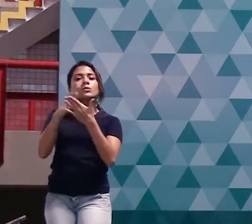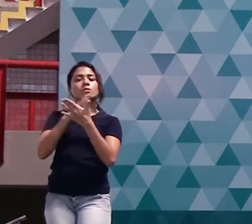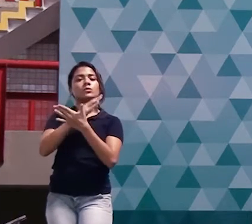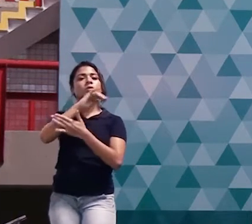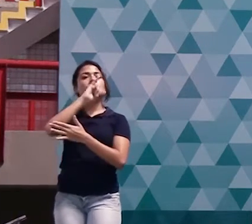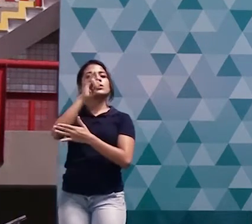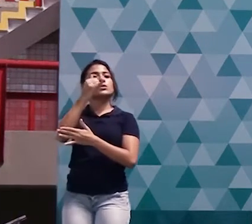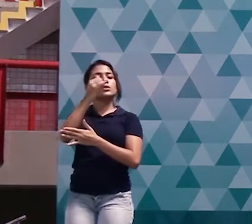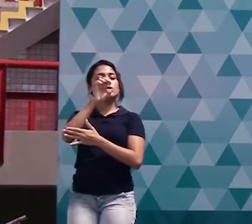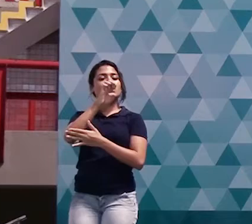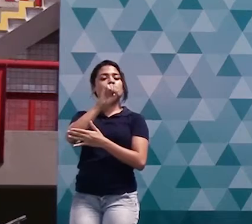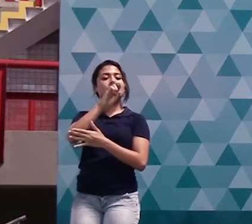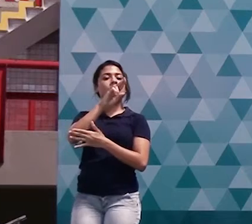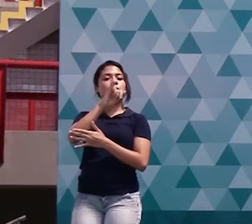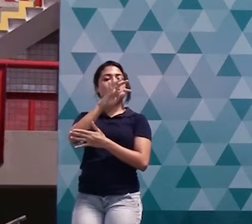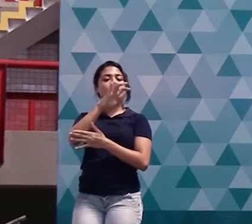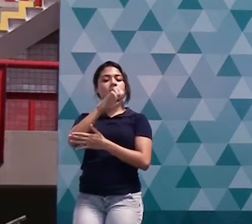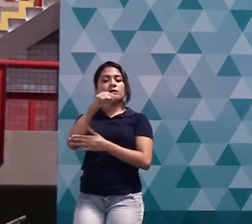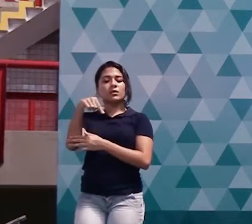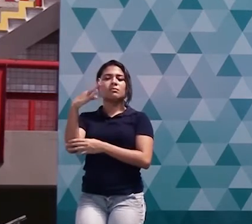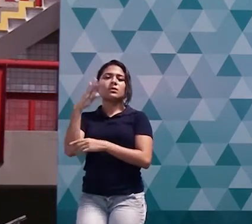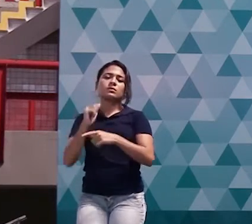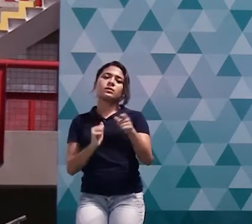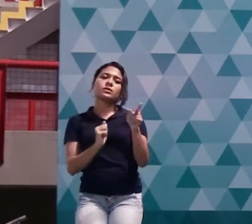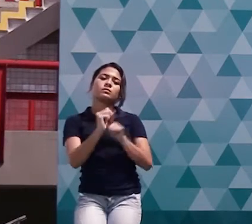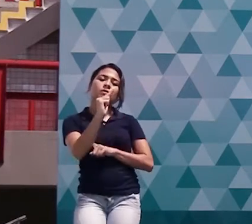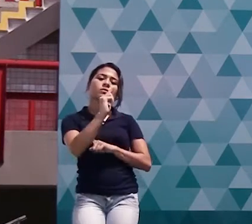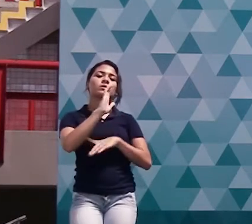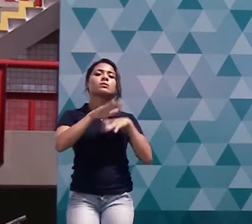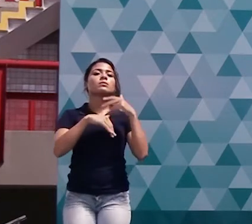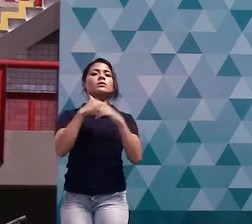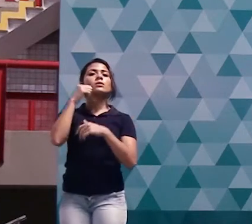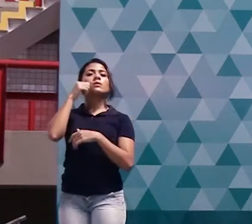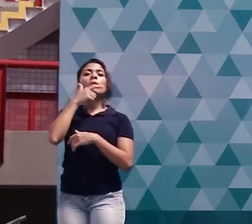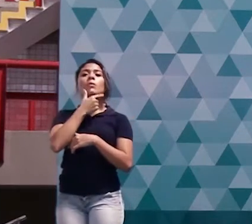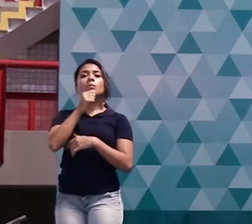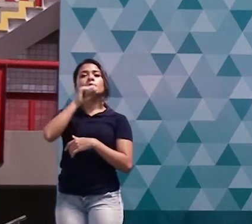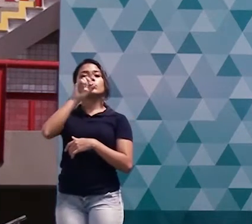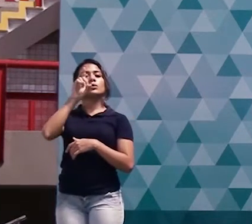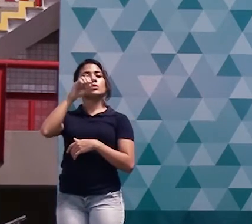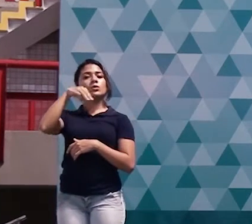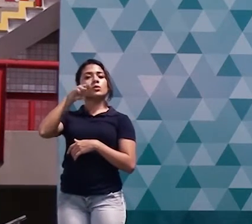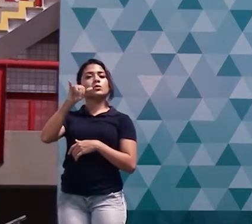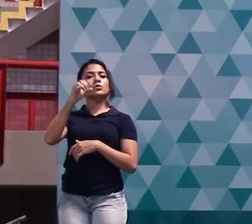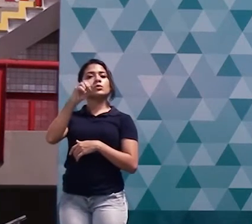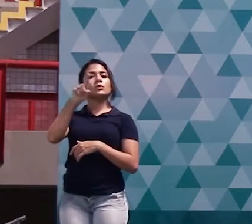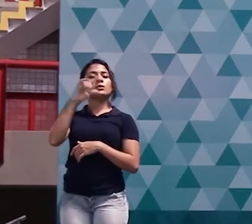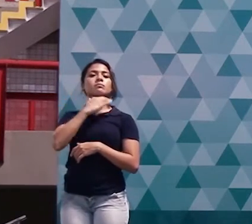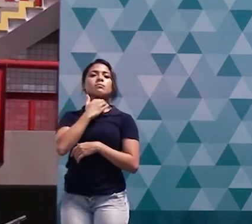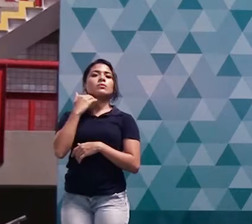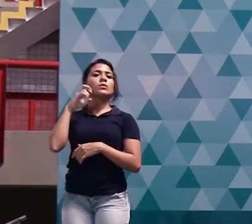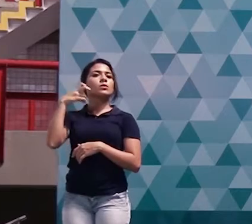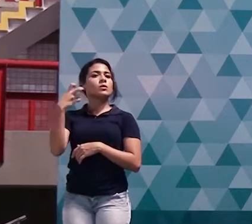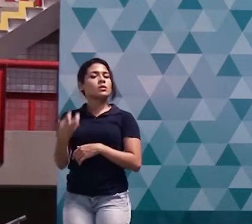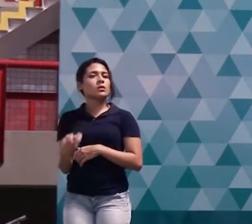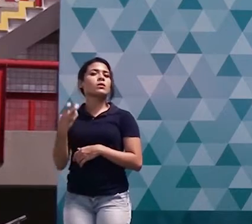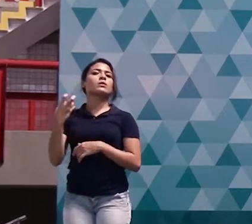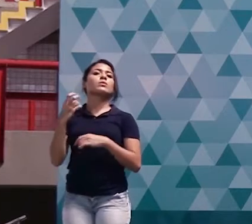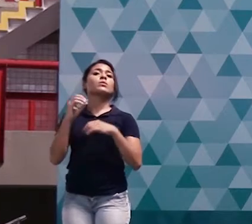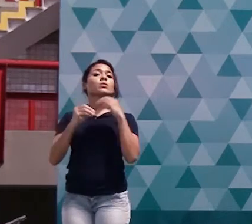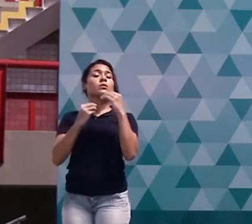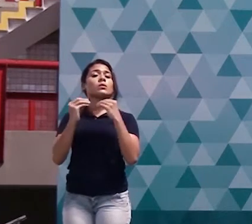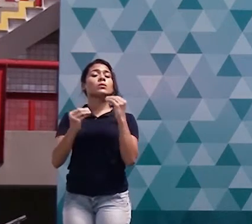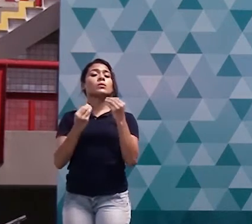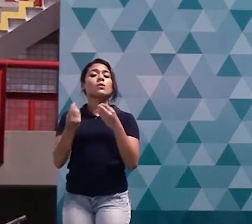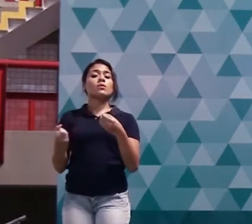do Brasil. Mas depois que Dom José morreu e que a Dona Maria Louca assumiu, né, e Marquês de Pombal foi retirado do poder, os jesuítas voltaram